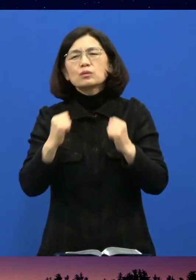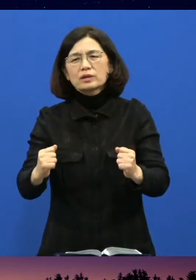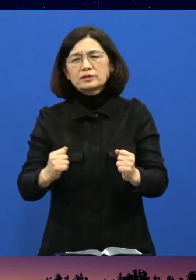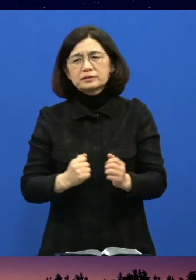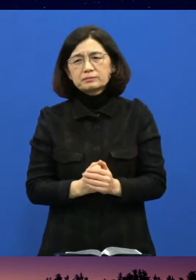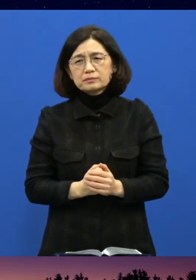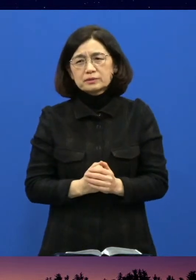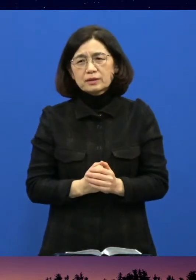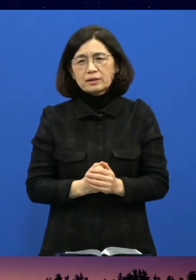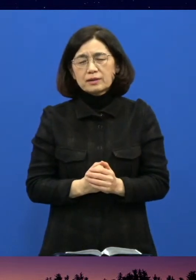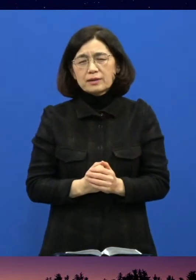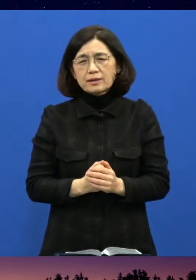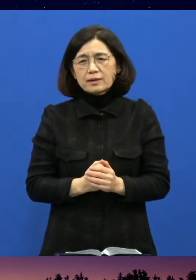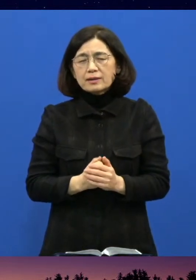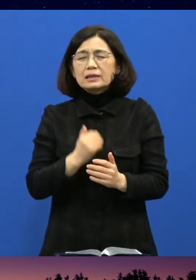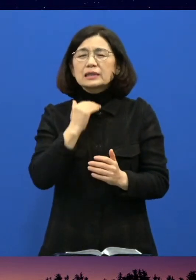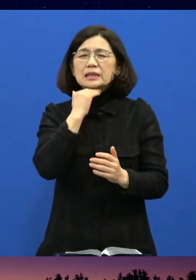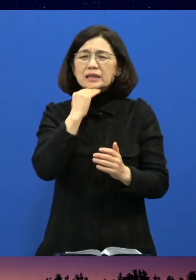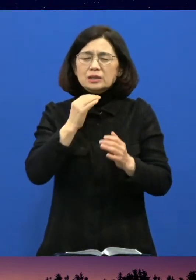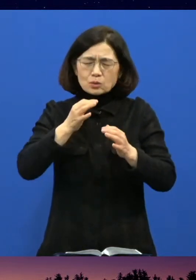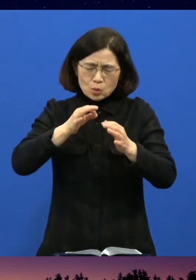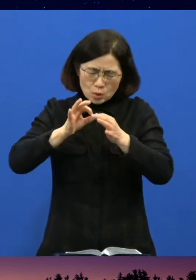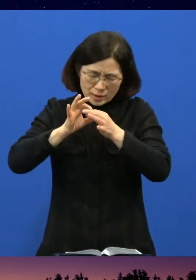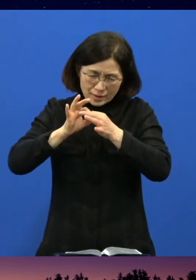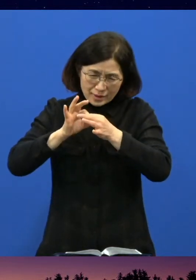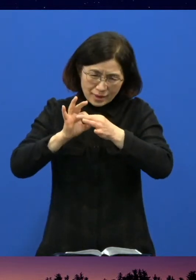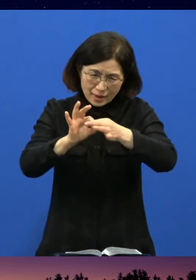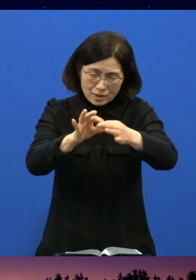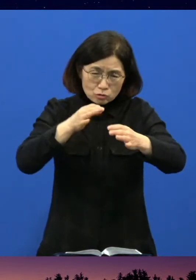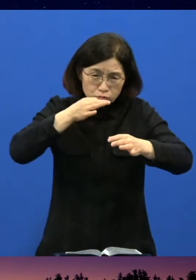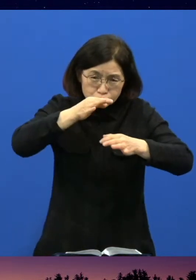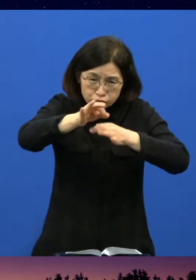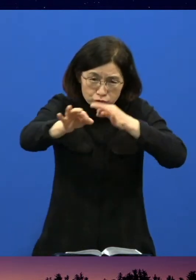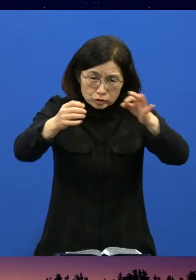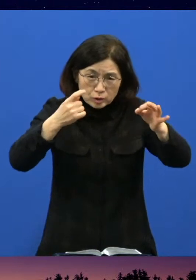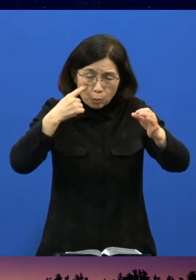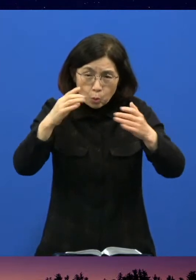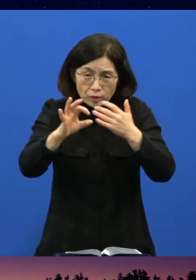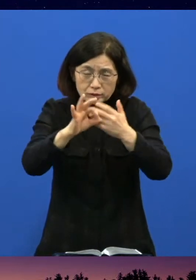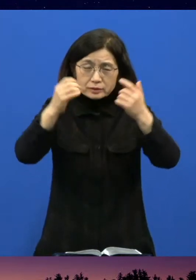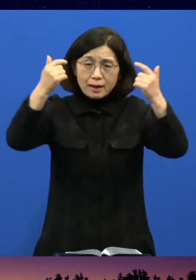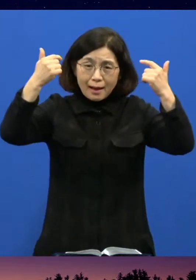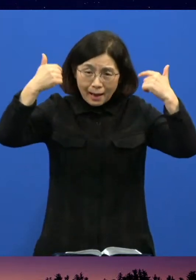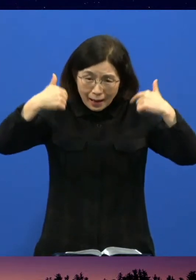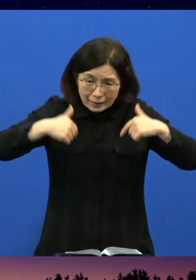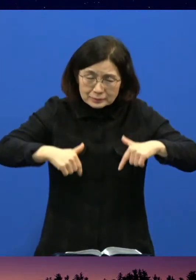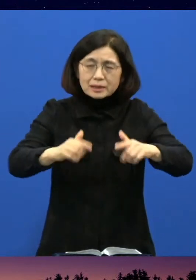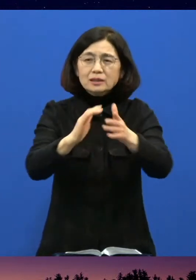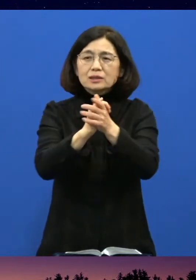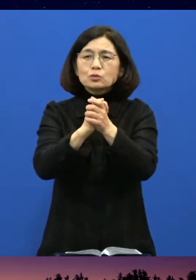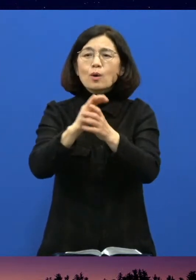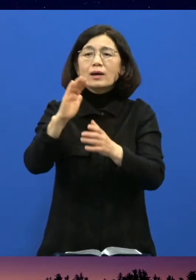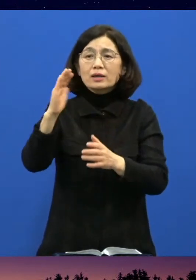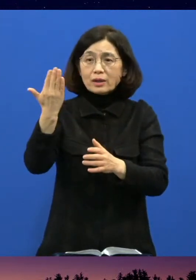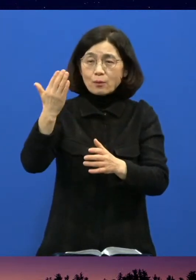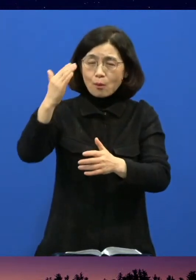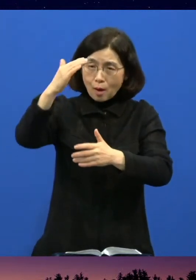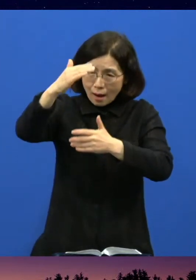그러다 보면 항상 기도하게 된다는 거예요. 항상 기도하다 보면 하나님과 보내는 시간이 많아지고,